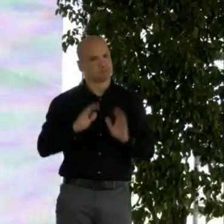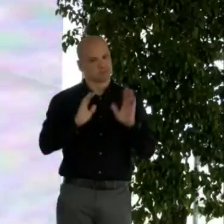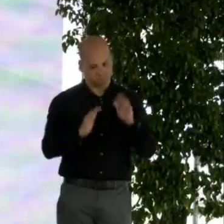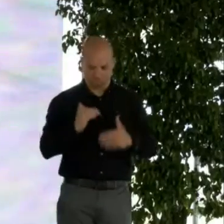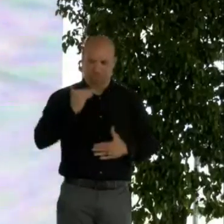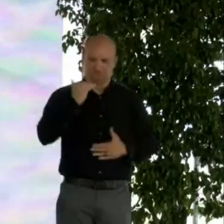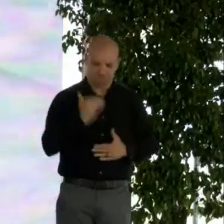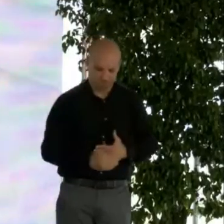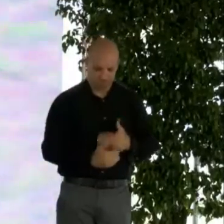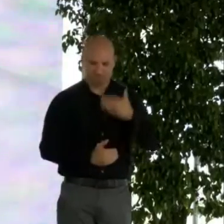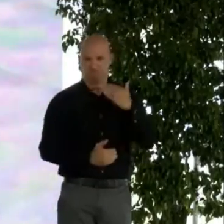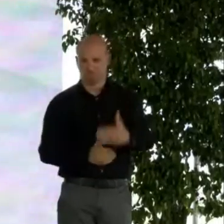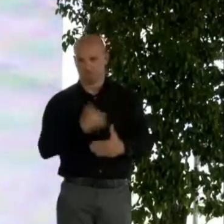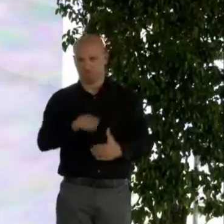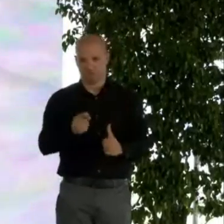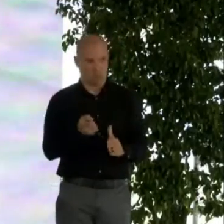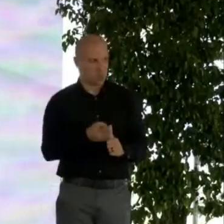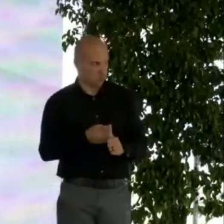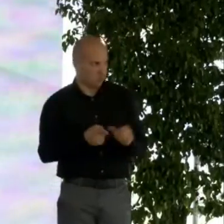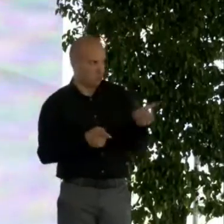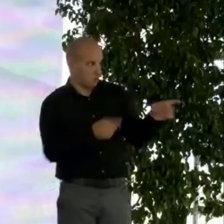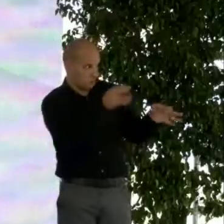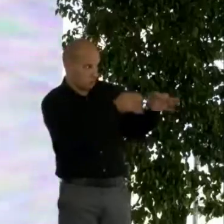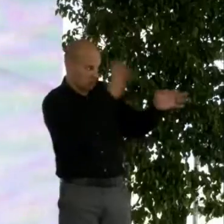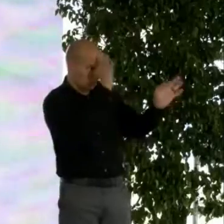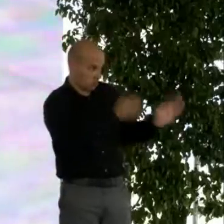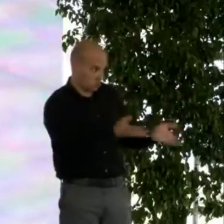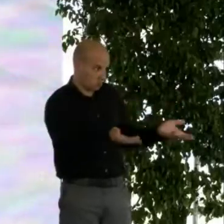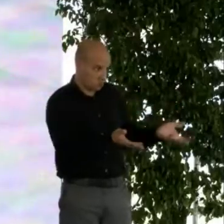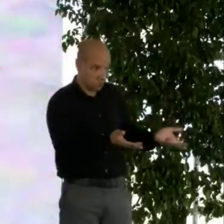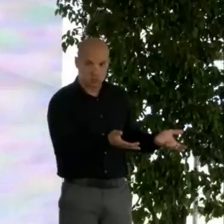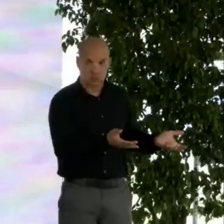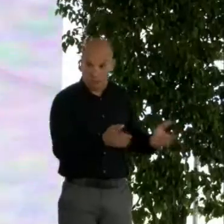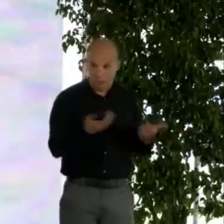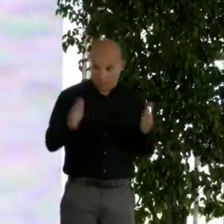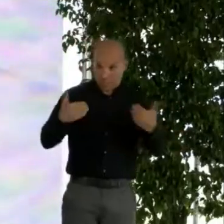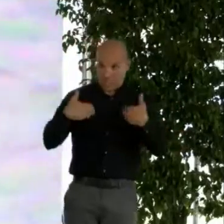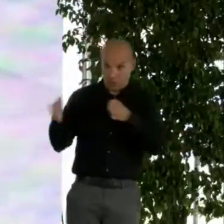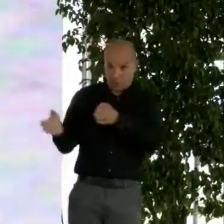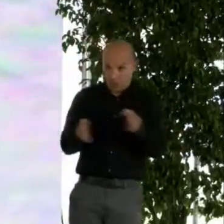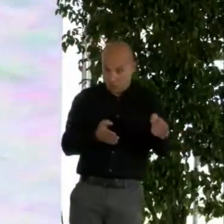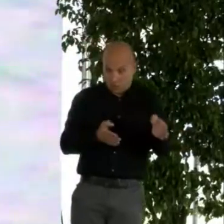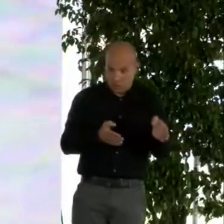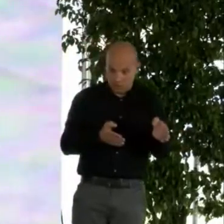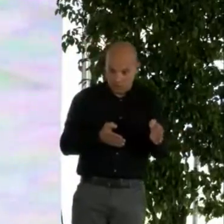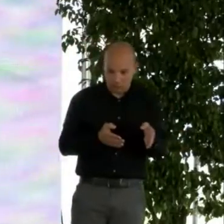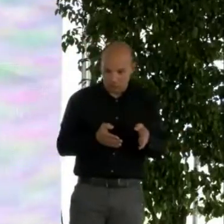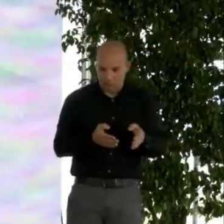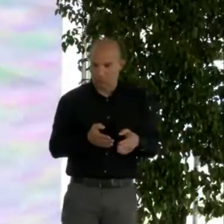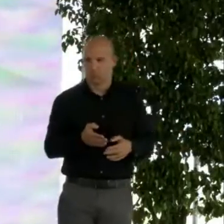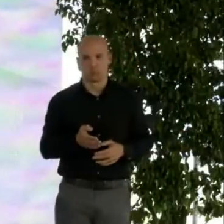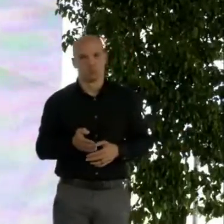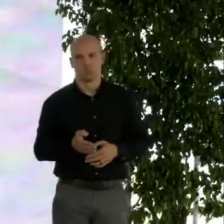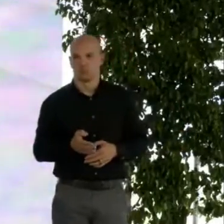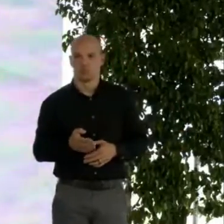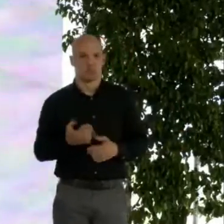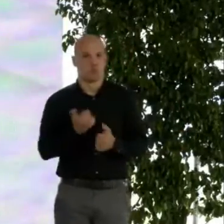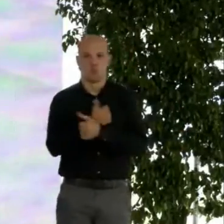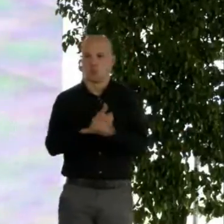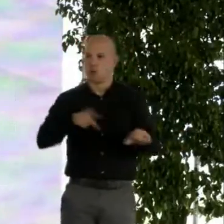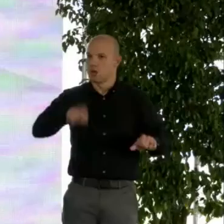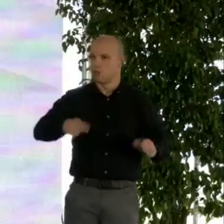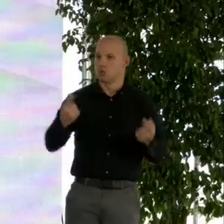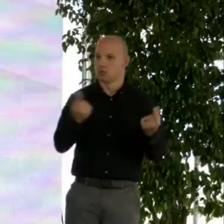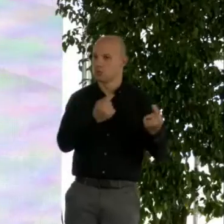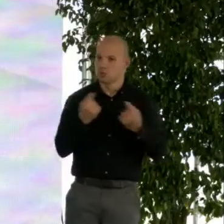paso, vamos a ver lo que resuelve el juez. Pero hay plan por parte de su administración en caso de que el juez falle a favor de Puma Energy. Vamos a hacer todo lo que tengamos que hacer para